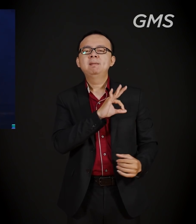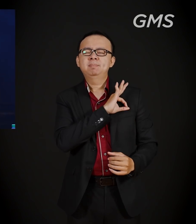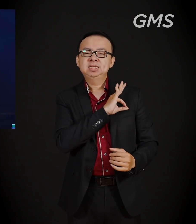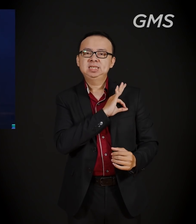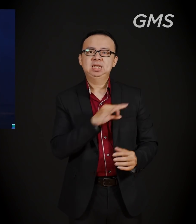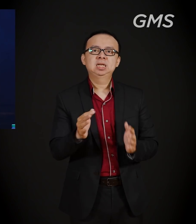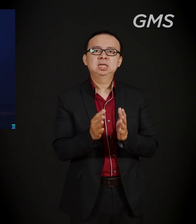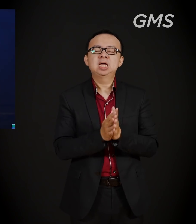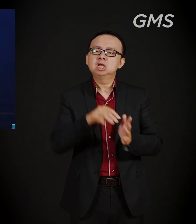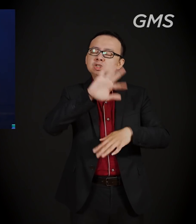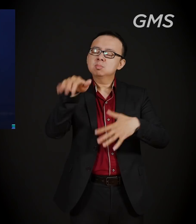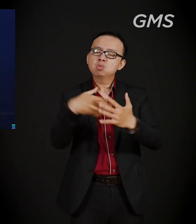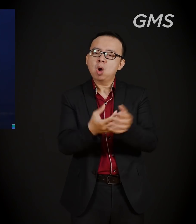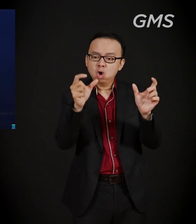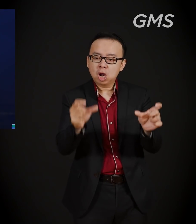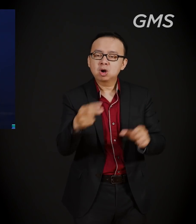umat mayoritas di bangsa ini.